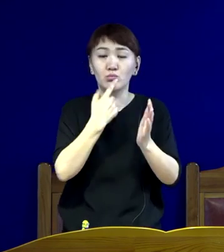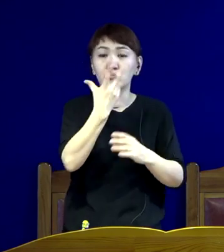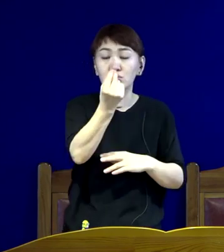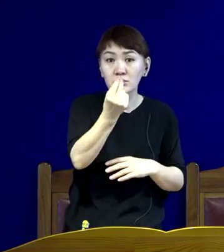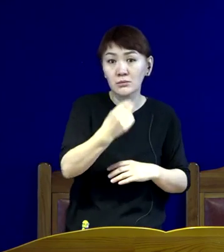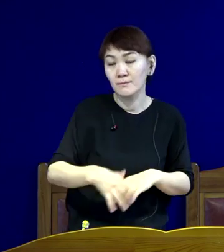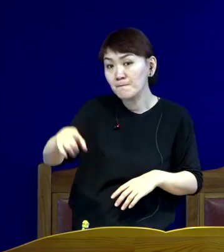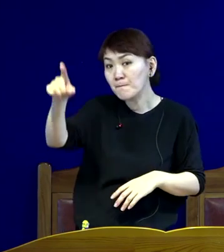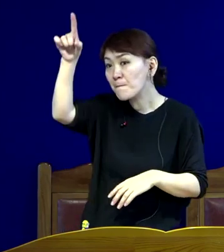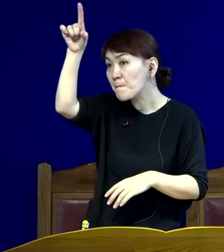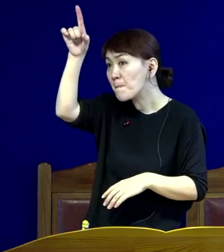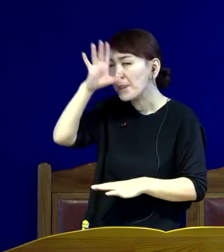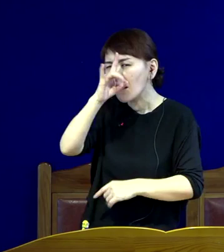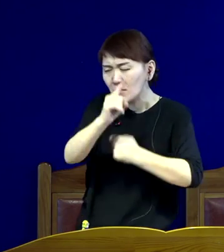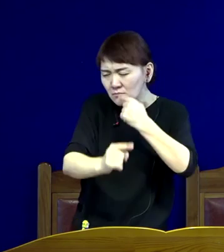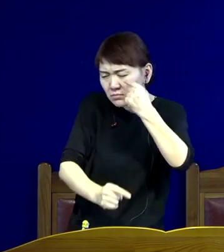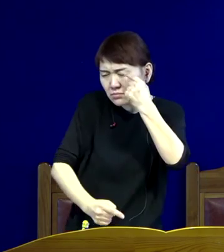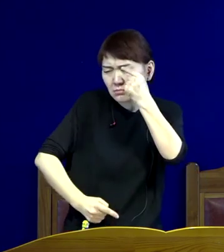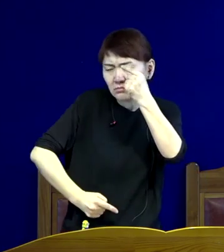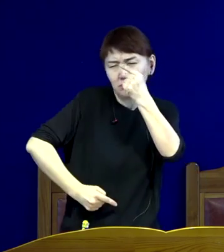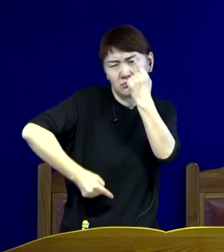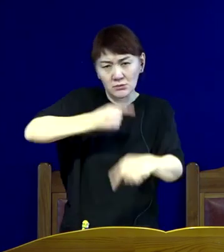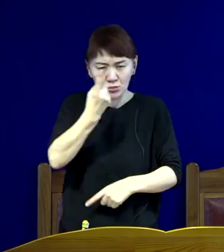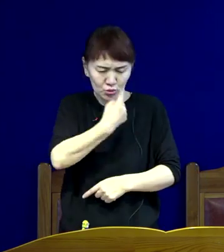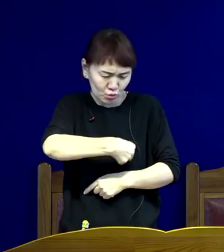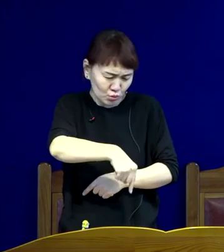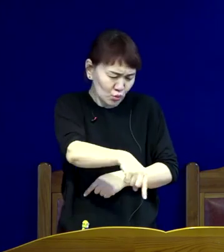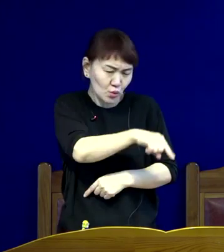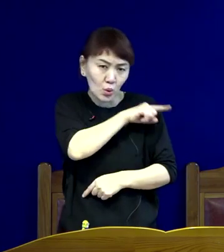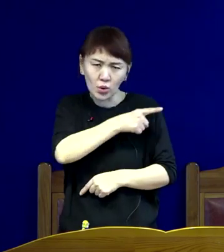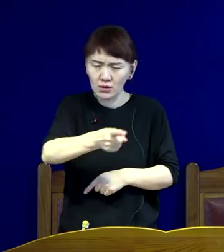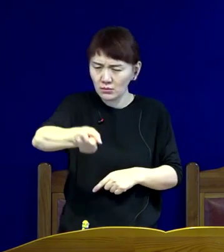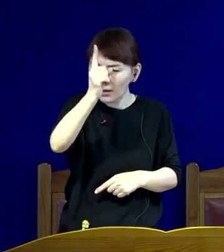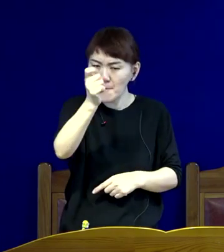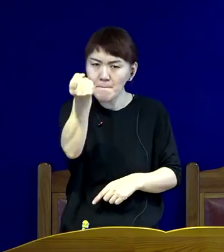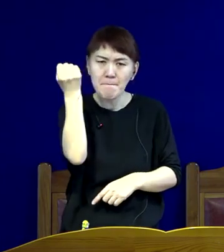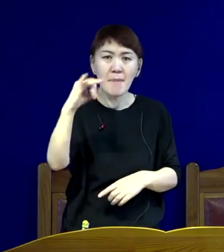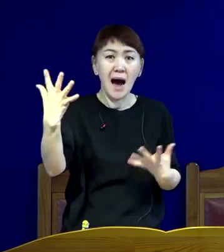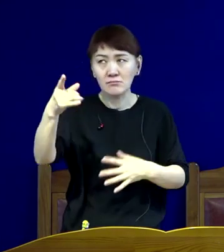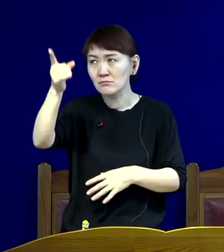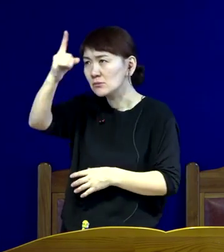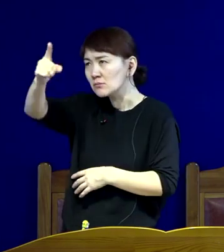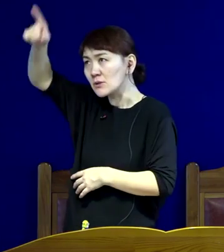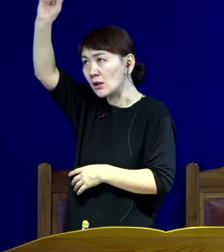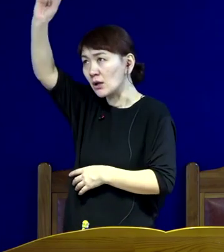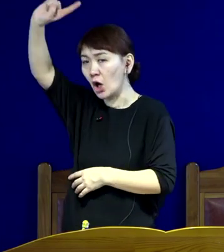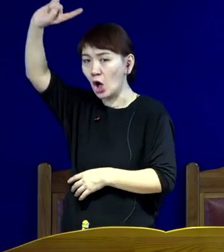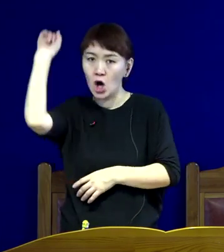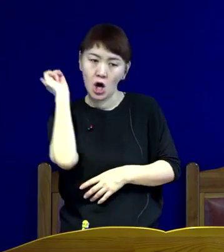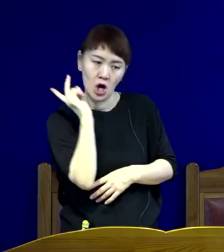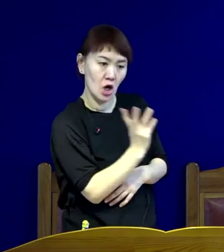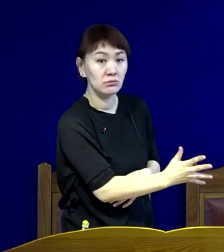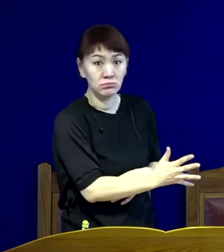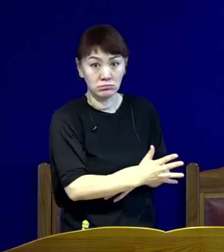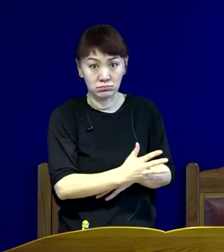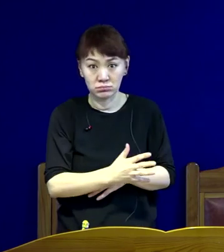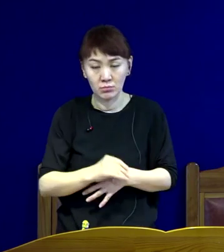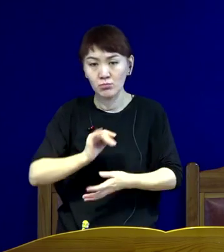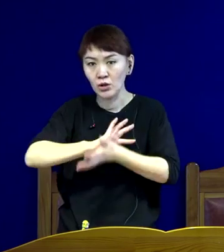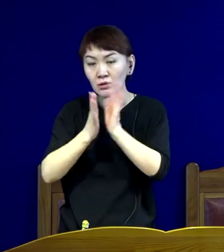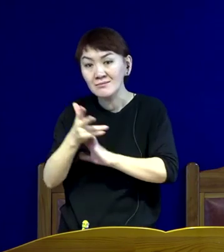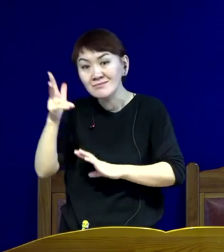Бурхан илүү нин тэргүүн нэг номерт байх ёстой гэж заавал санах хэрэгтэй. Бузар сүнс бол яах вэ? 1-р